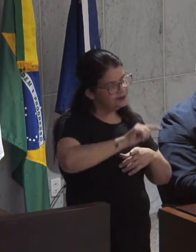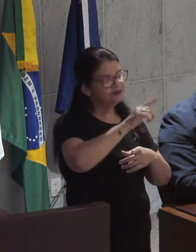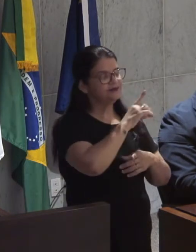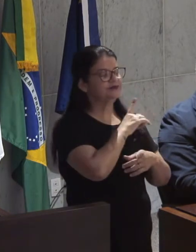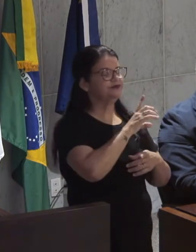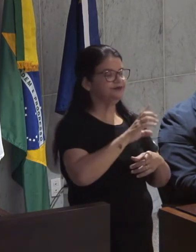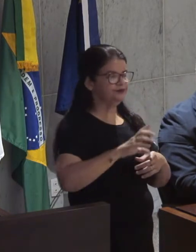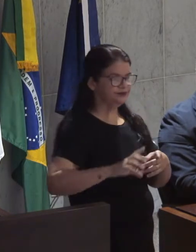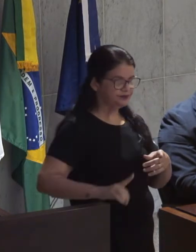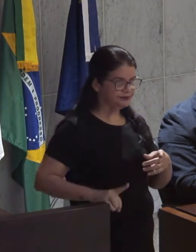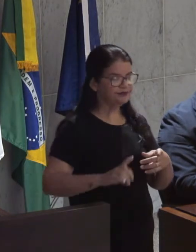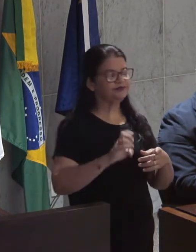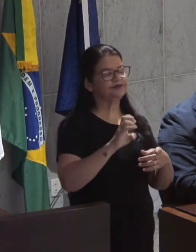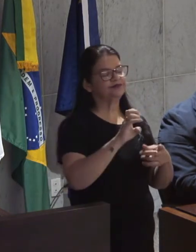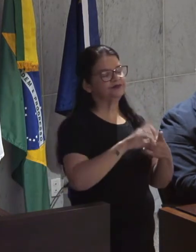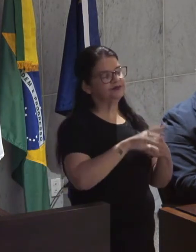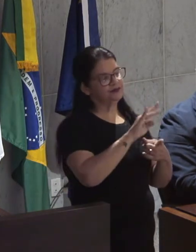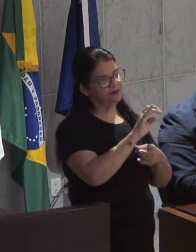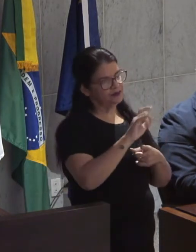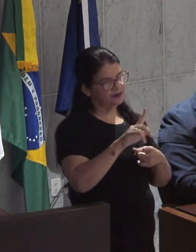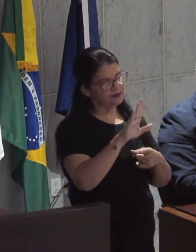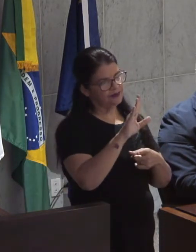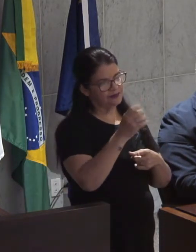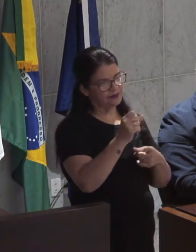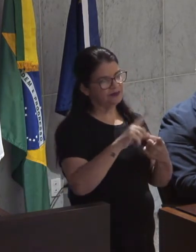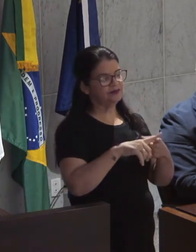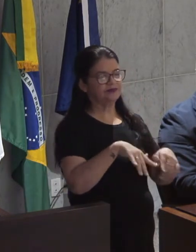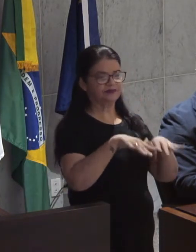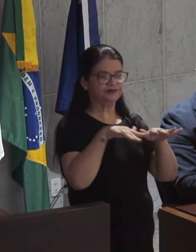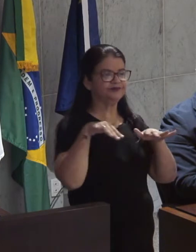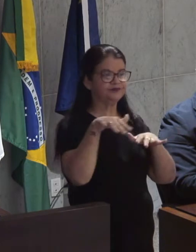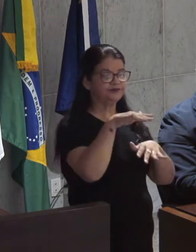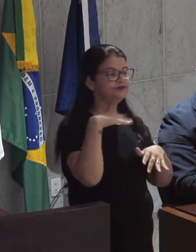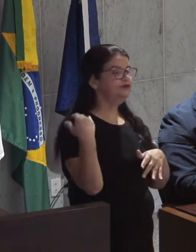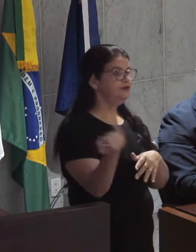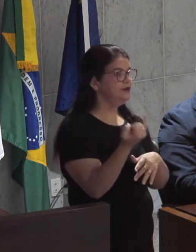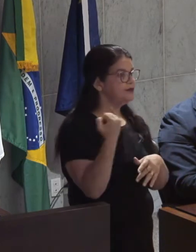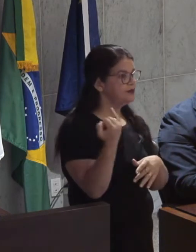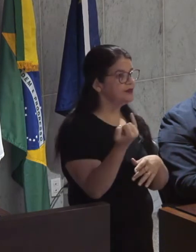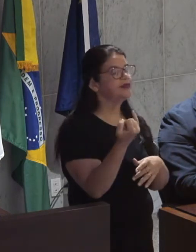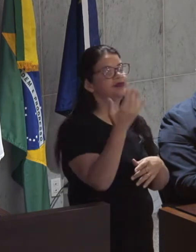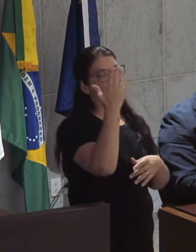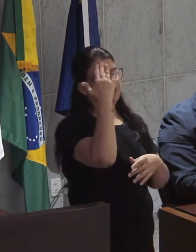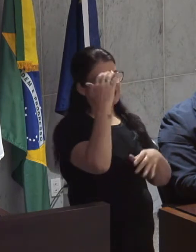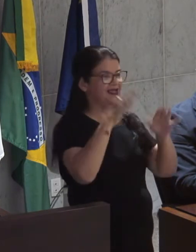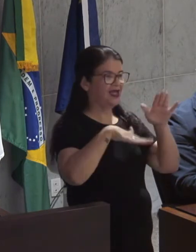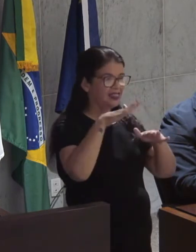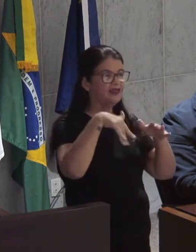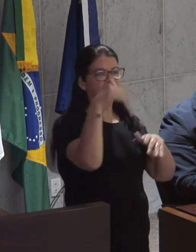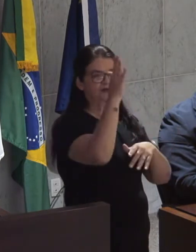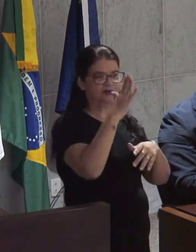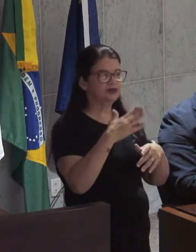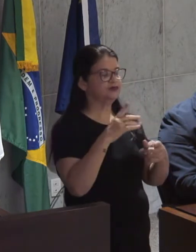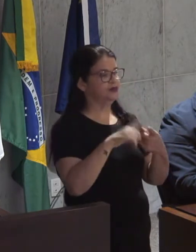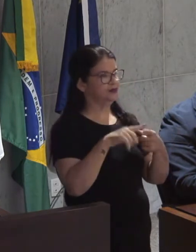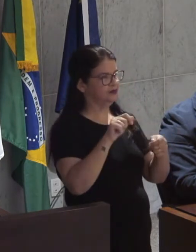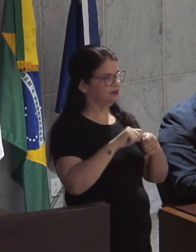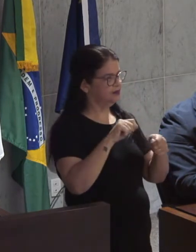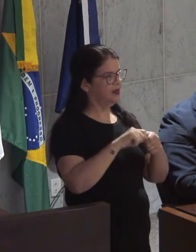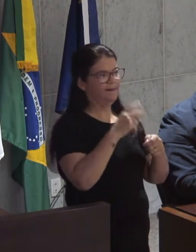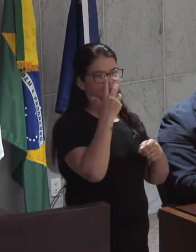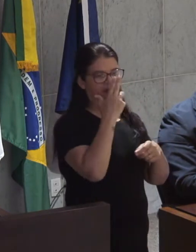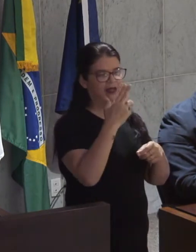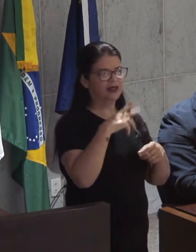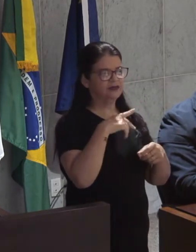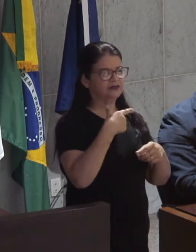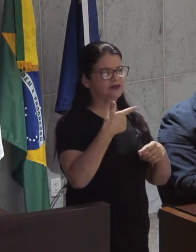deputado Doriel Barros por essa audiência pública. É importante, eu sei que a nível nacional está sendo feito, ontem parece que foi feita